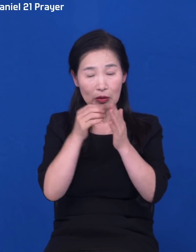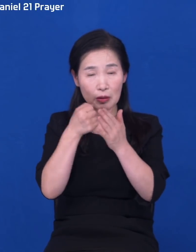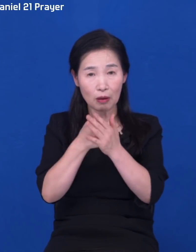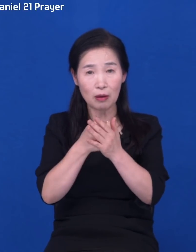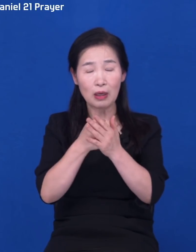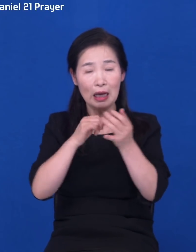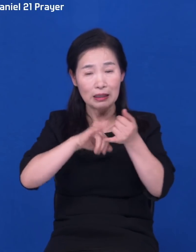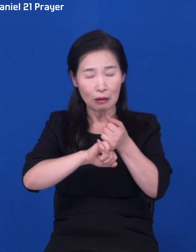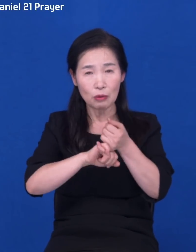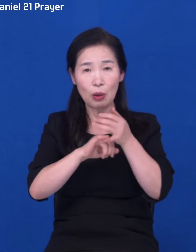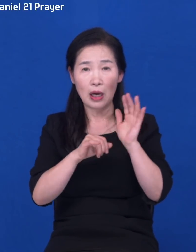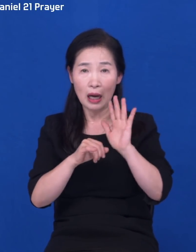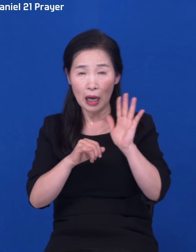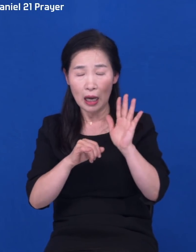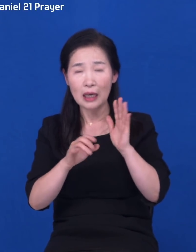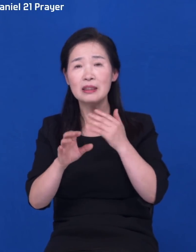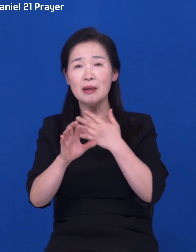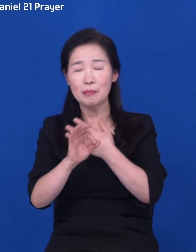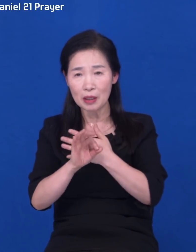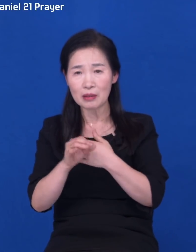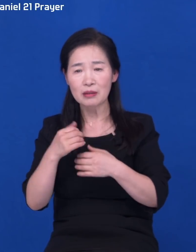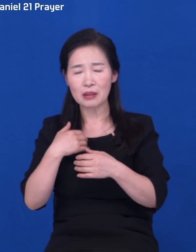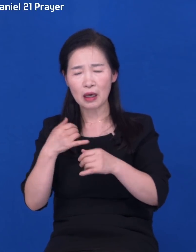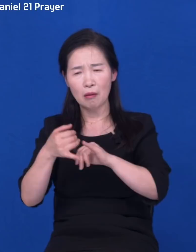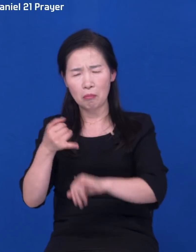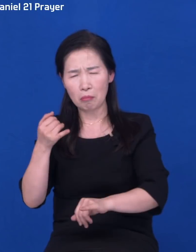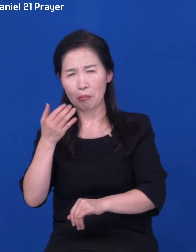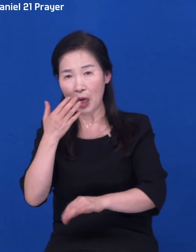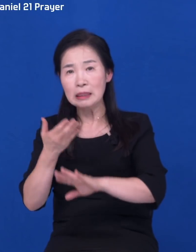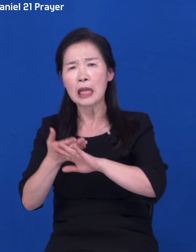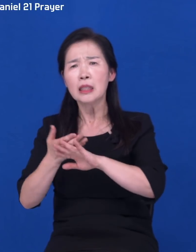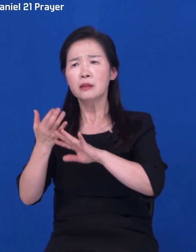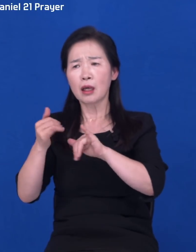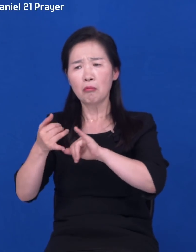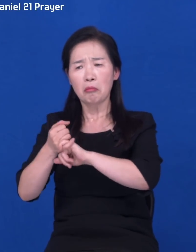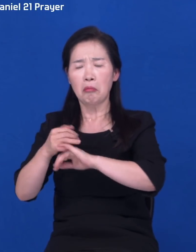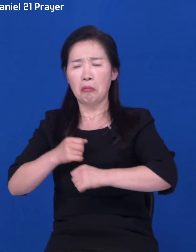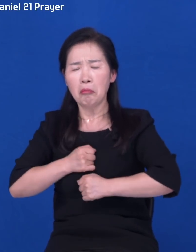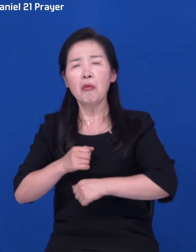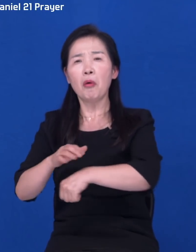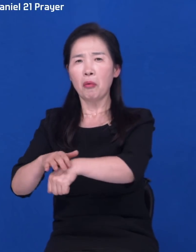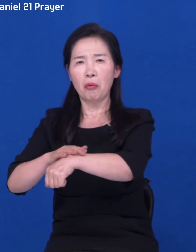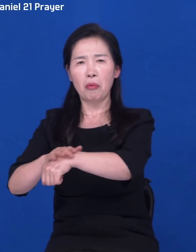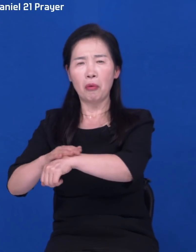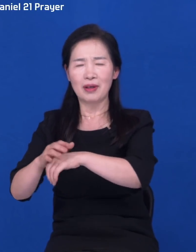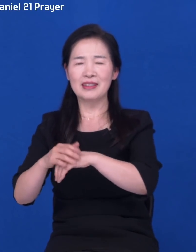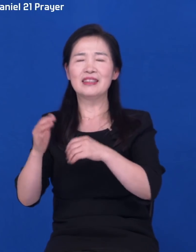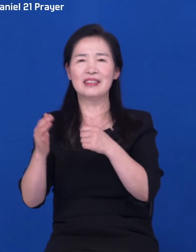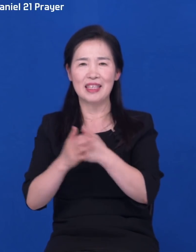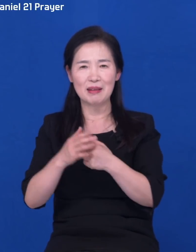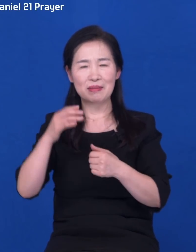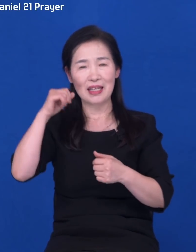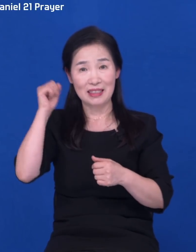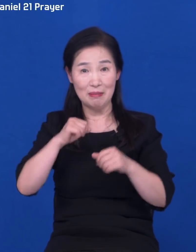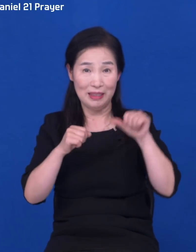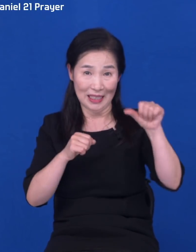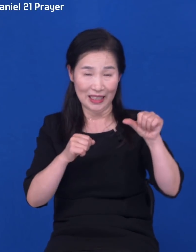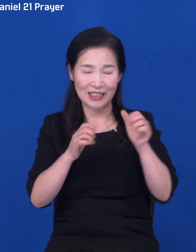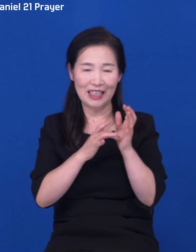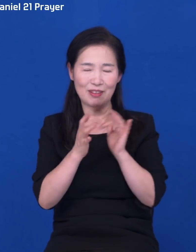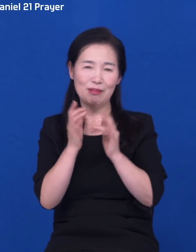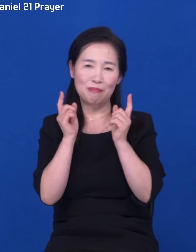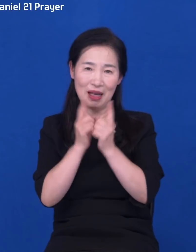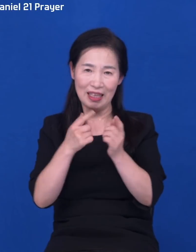깰 수도 있겠다. 다른 사람하고 약속할 때는 꼭 지키는데 그래서 내가 매일 새벽 5시에 예수님 만나러 가는